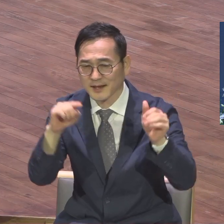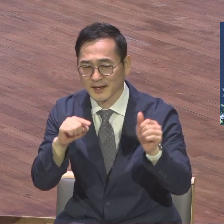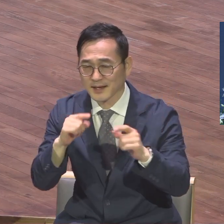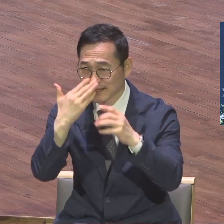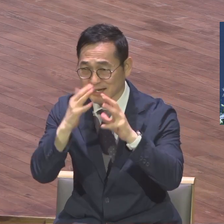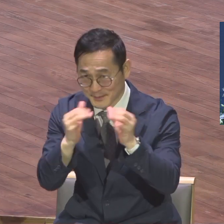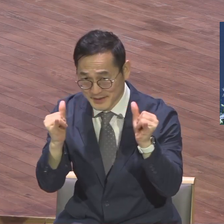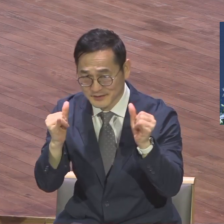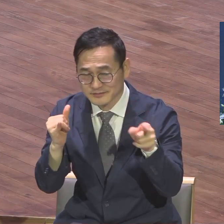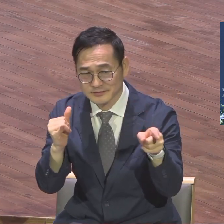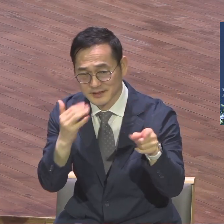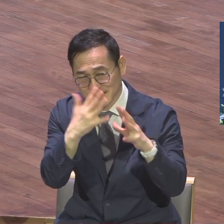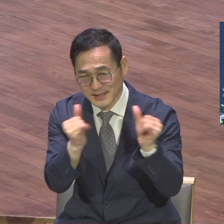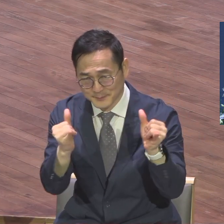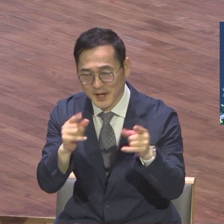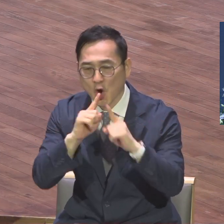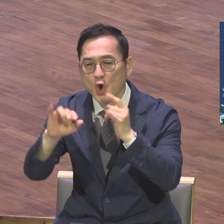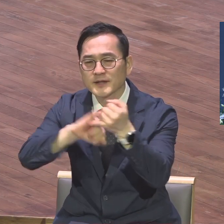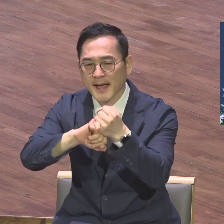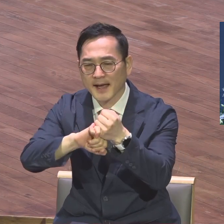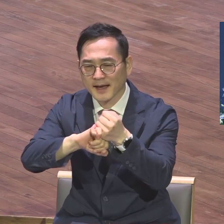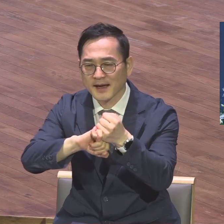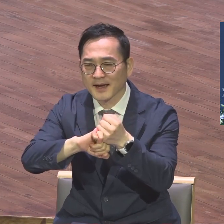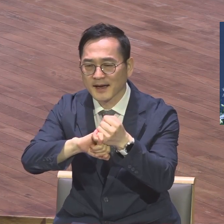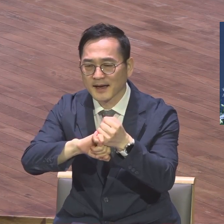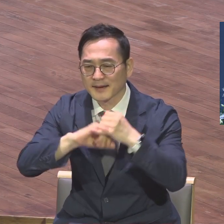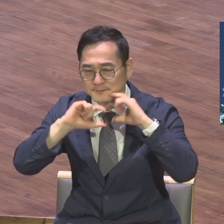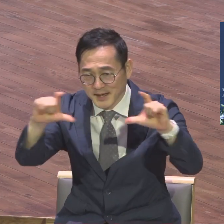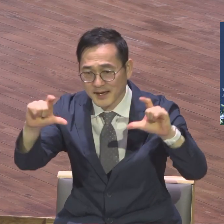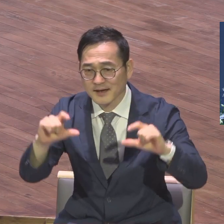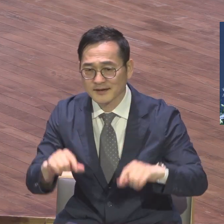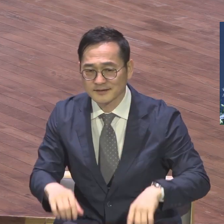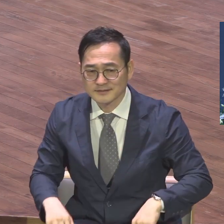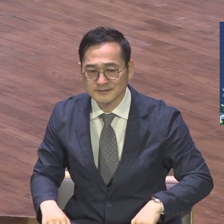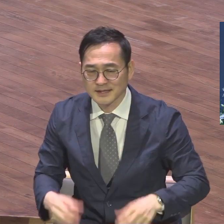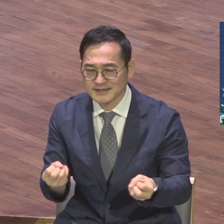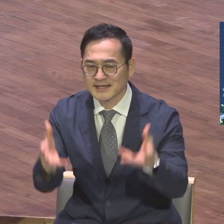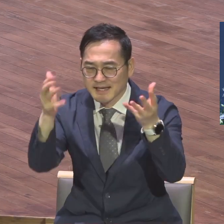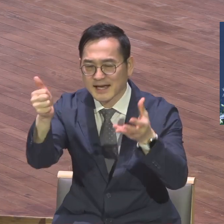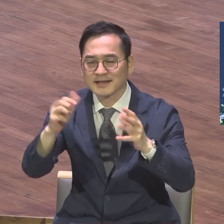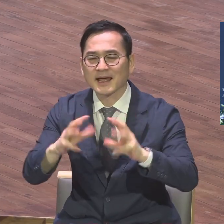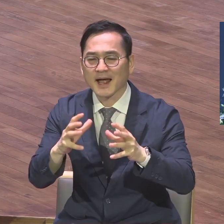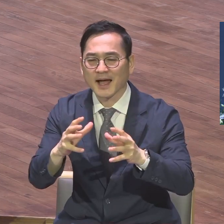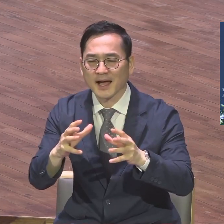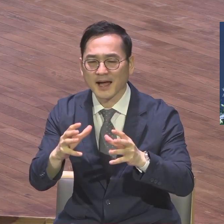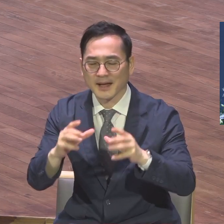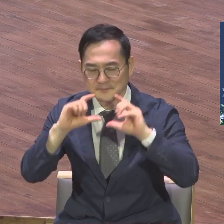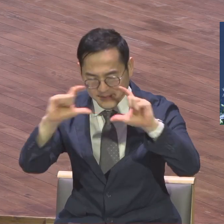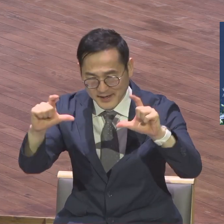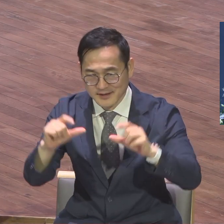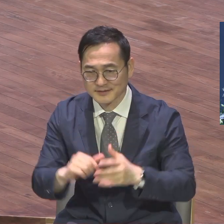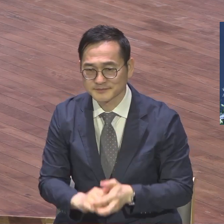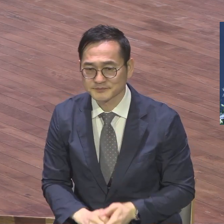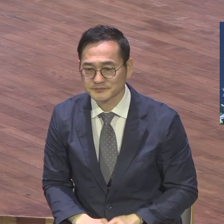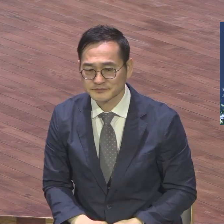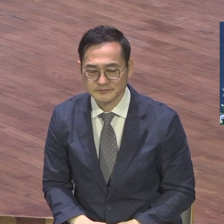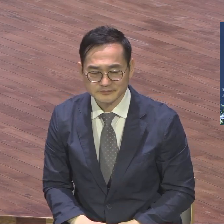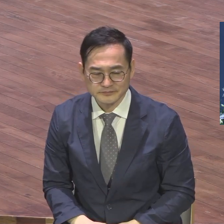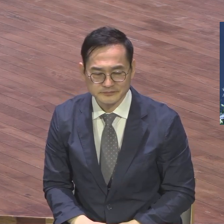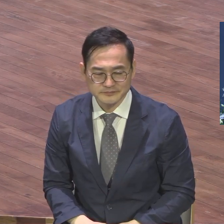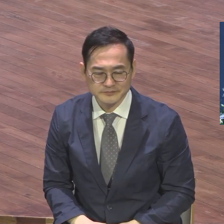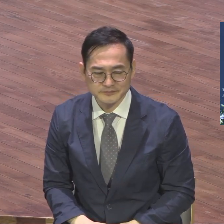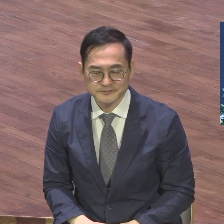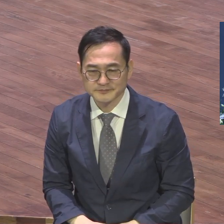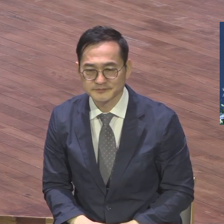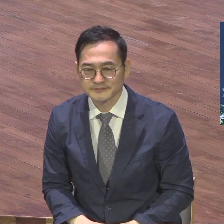언약을 맺으셨는데 제사장 나라로 인류 살릴 제사장 나라로 세임받기 위해서 가장 중요한